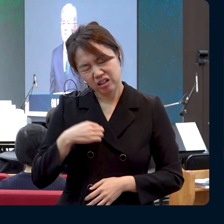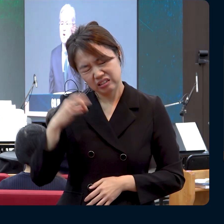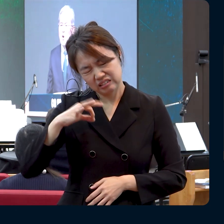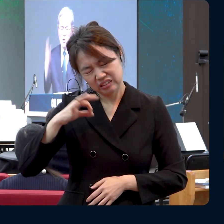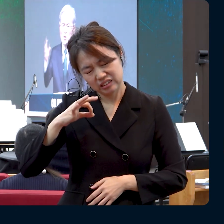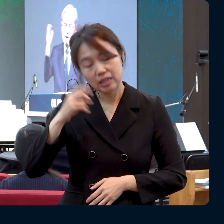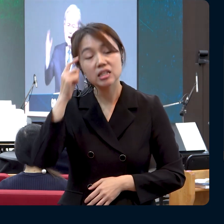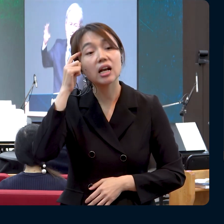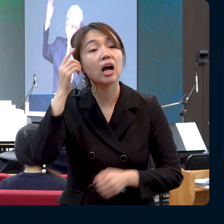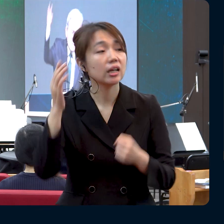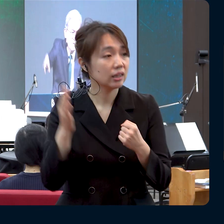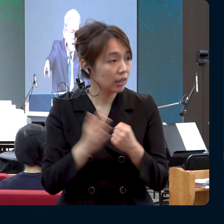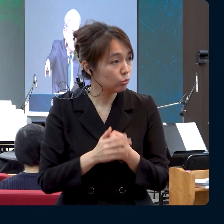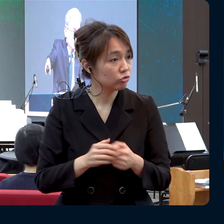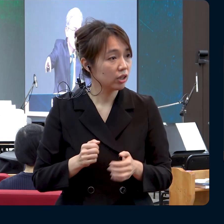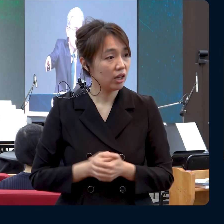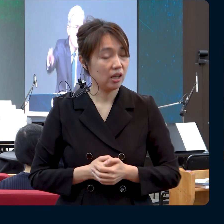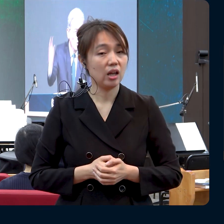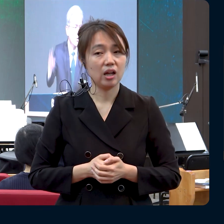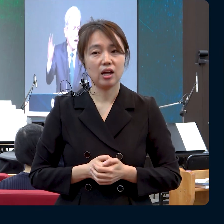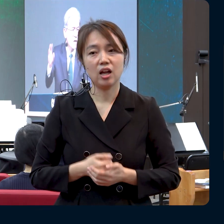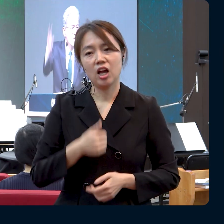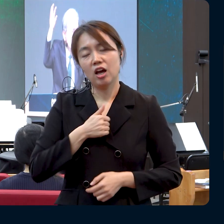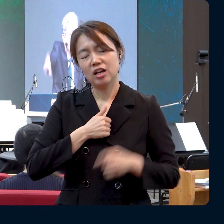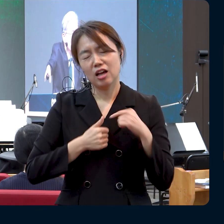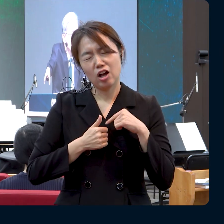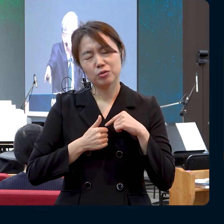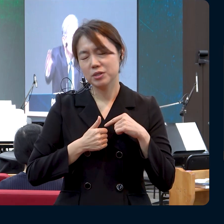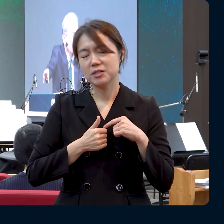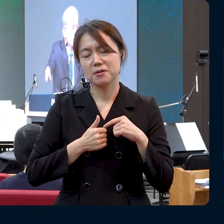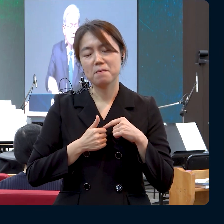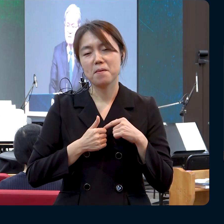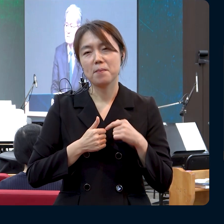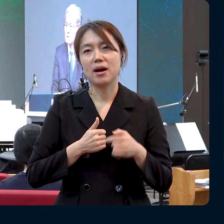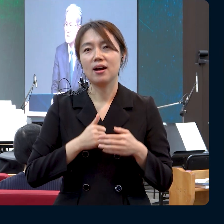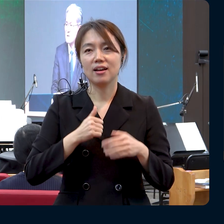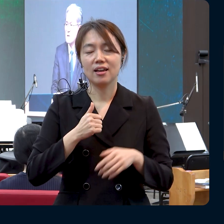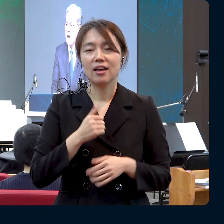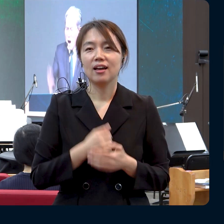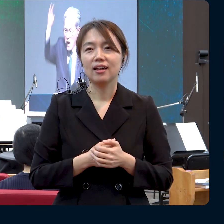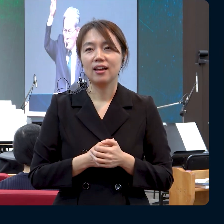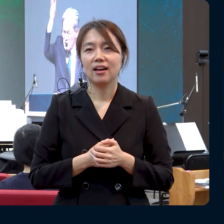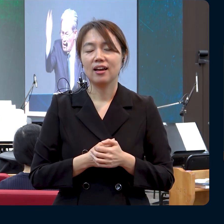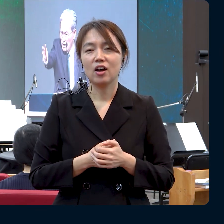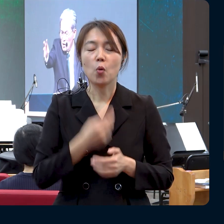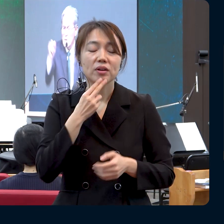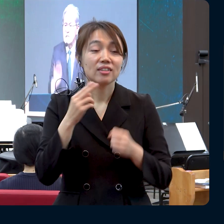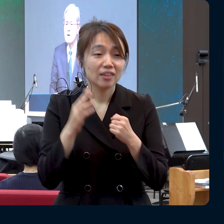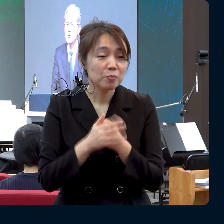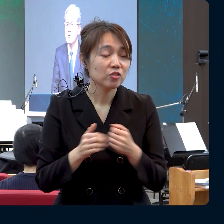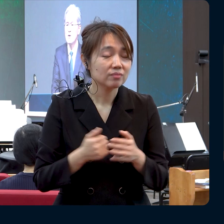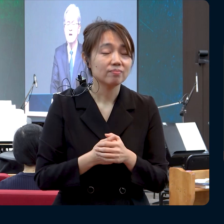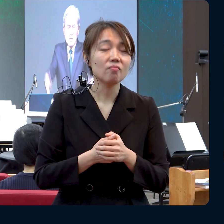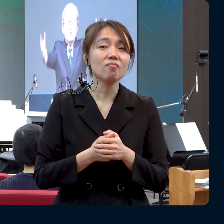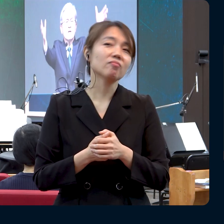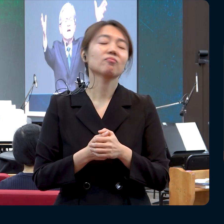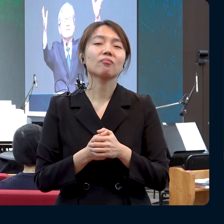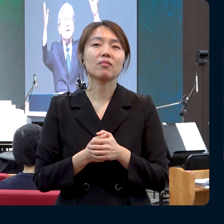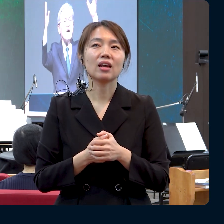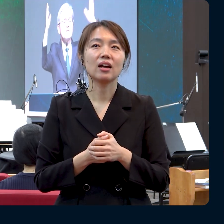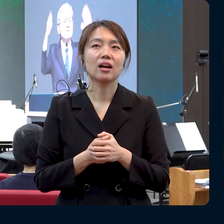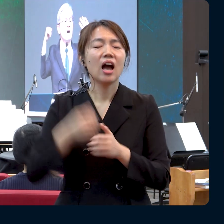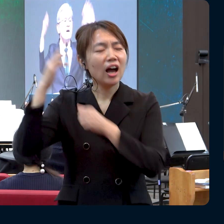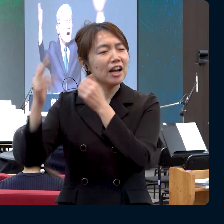있으니 어떻게 하나님 말씀이 담기며 어떻게 하나님의 은혜가 담길 수 있냐 그 말이에요. 아무리 사랑한다고 말씀하셔도 그 순간